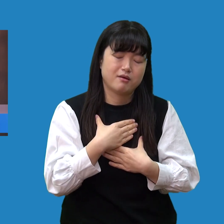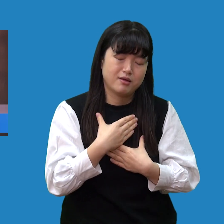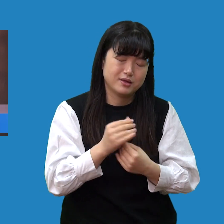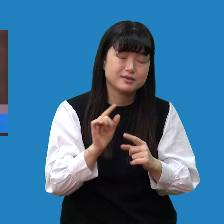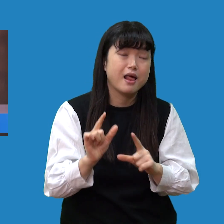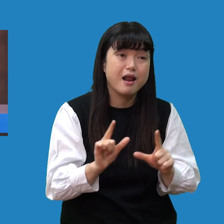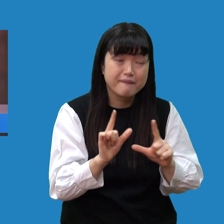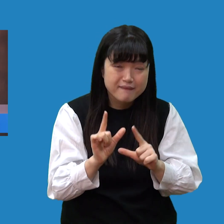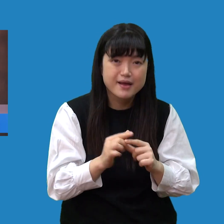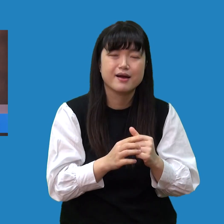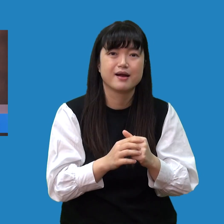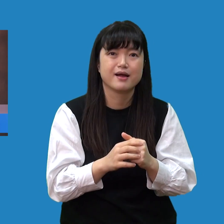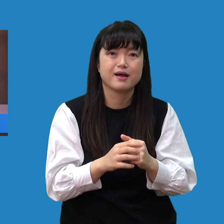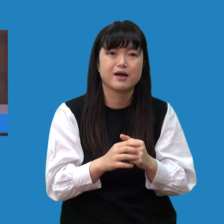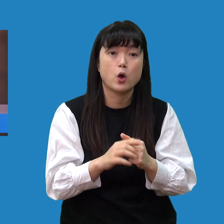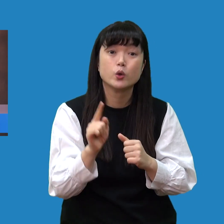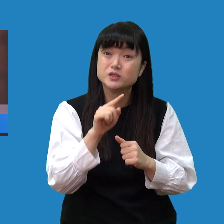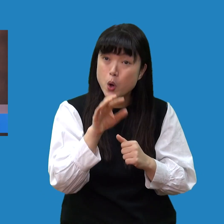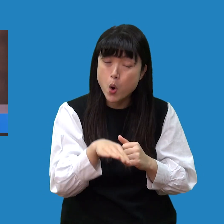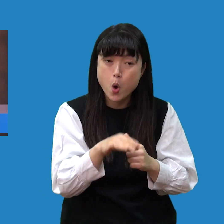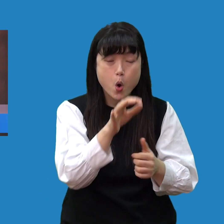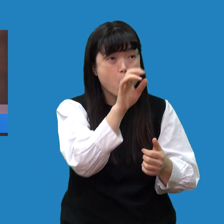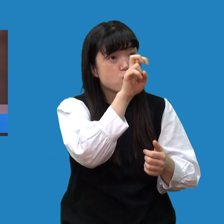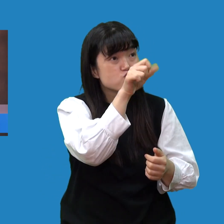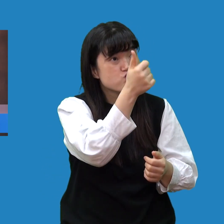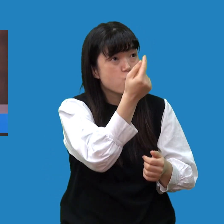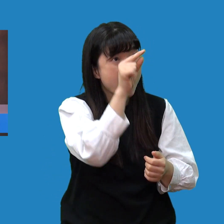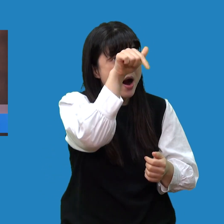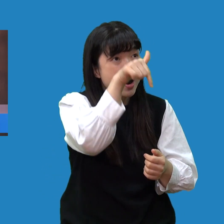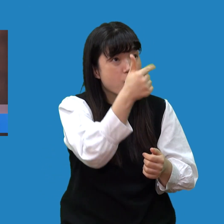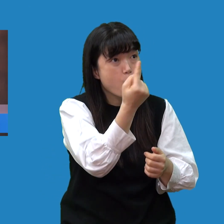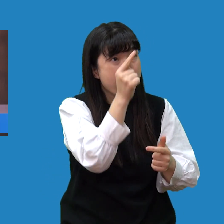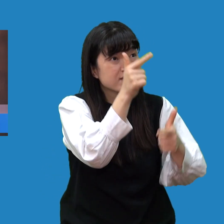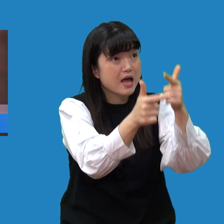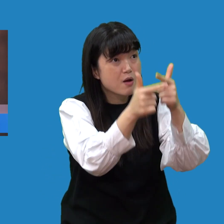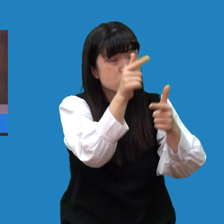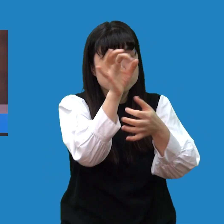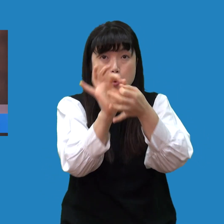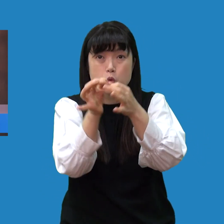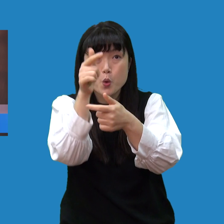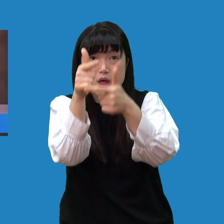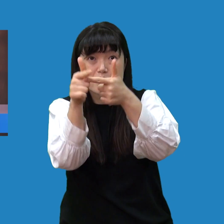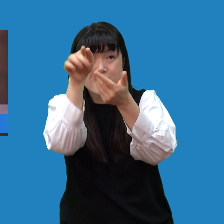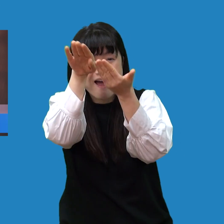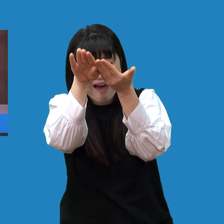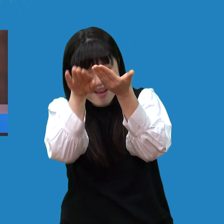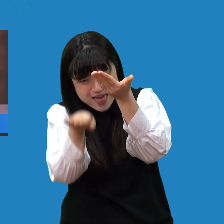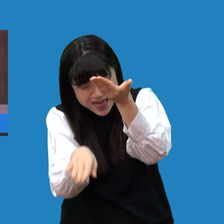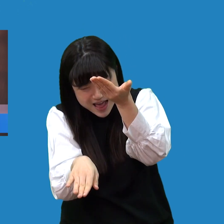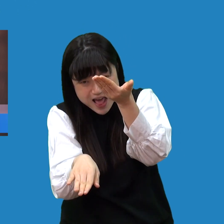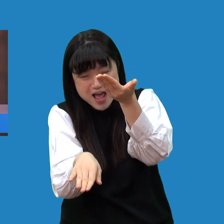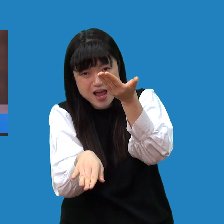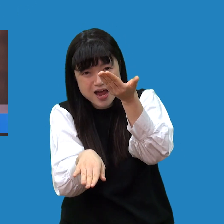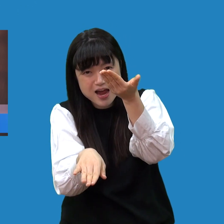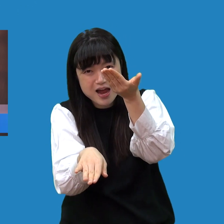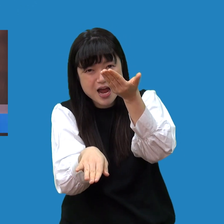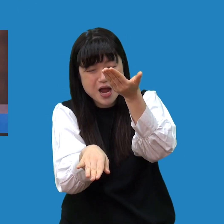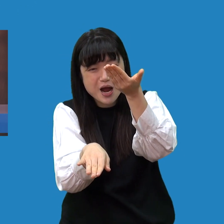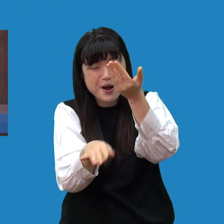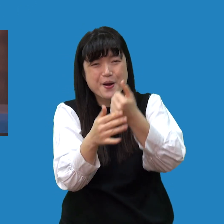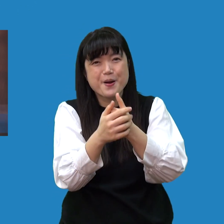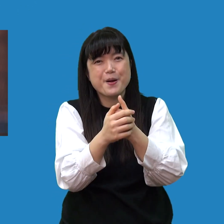평안히 살았더라. 어디에서? 무화과나무 아래서, 포도나무 아래서.